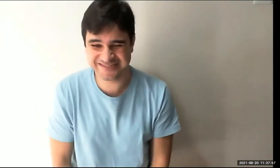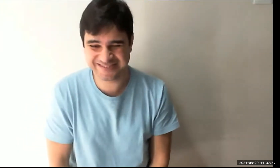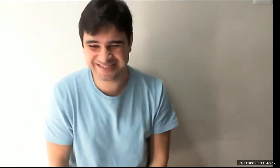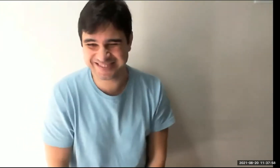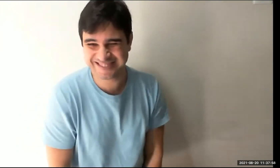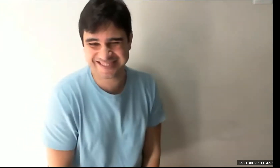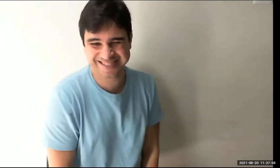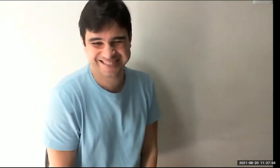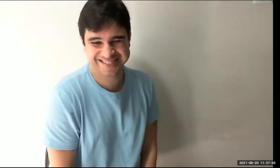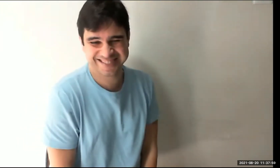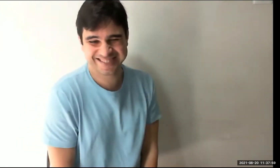vamos torcer todos juntos.